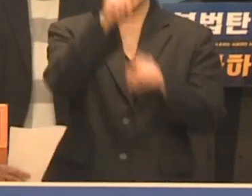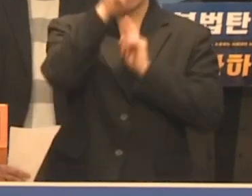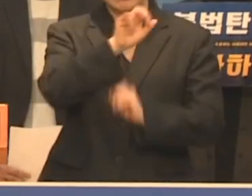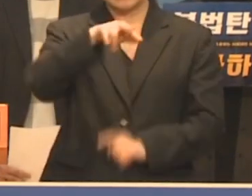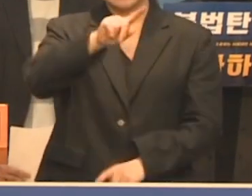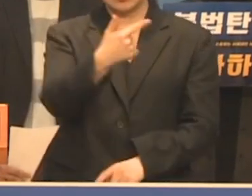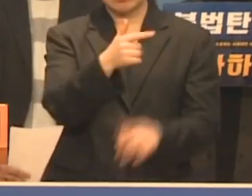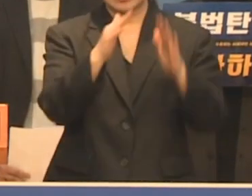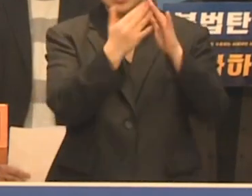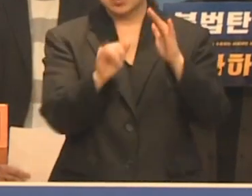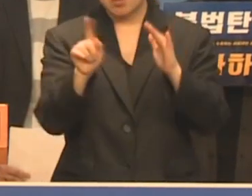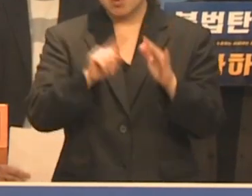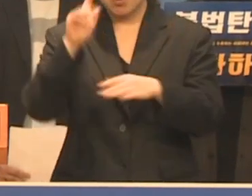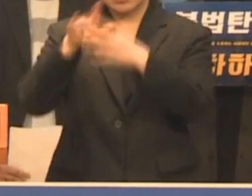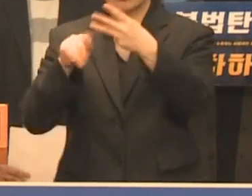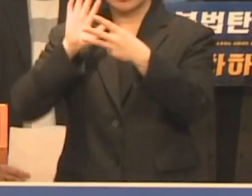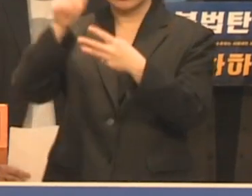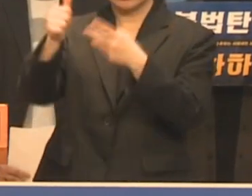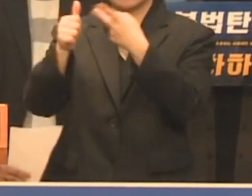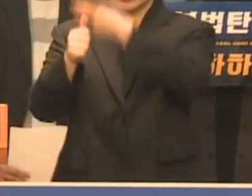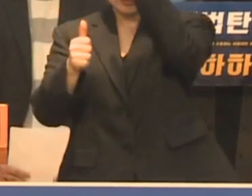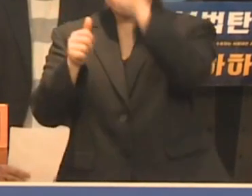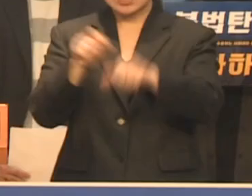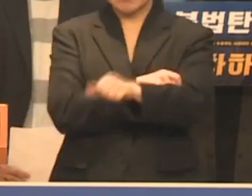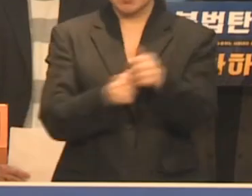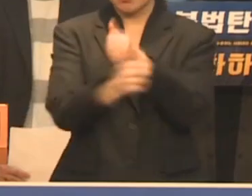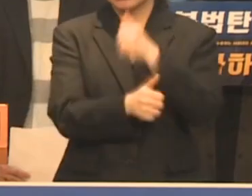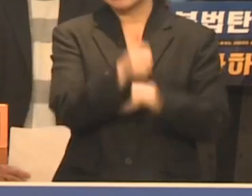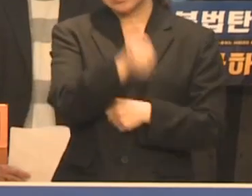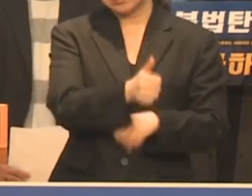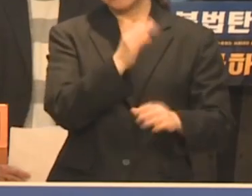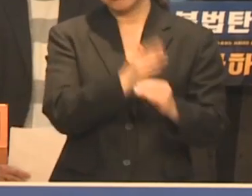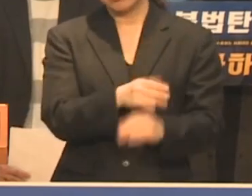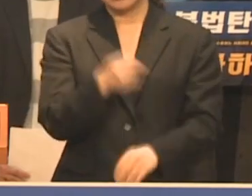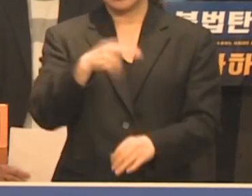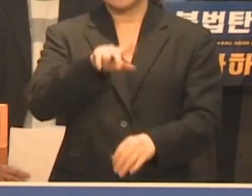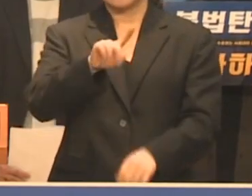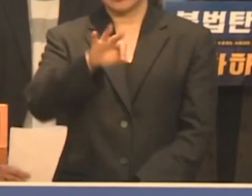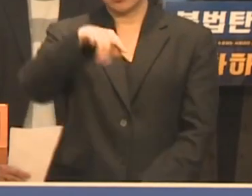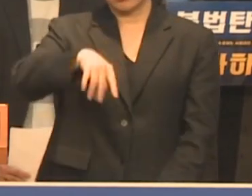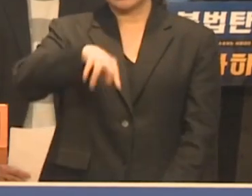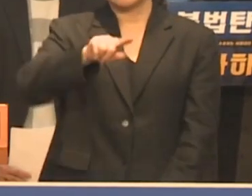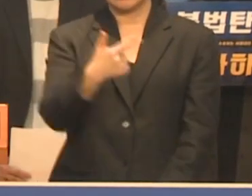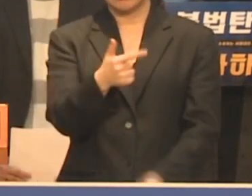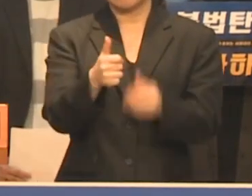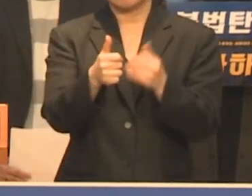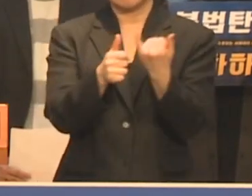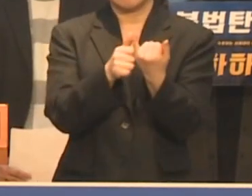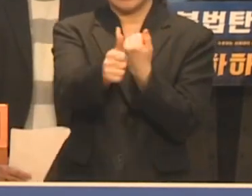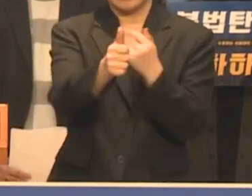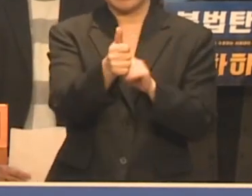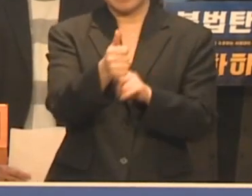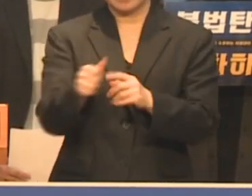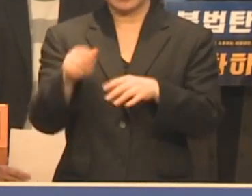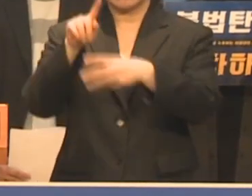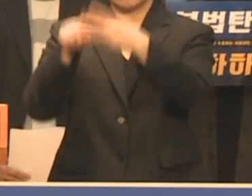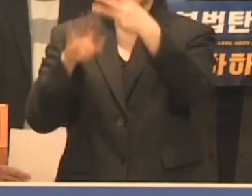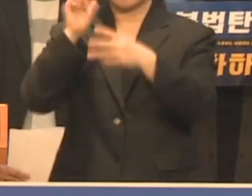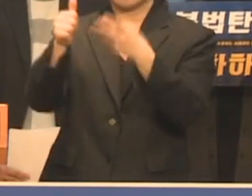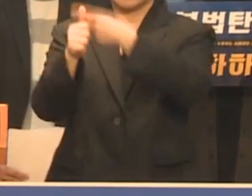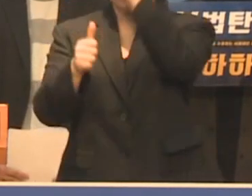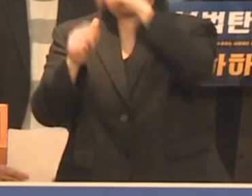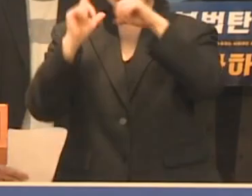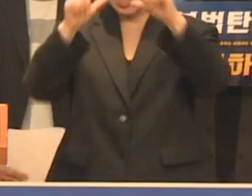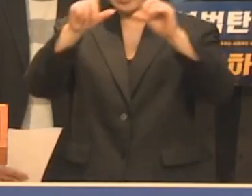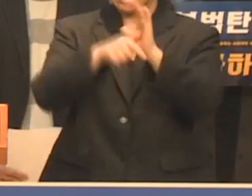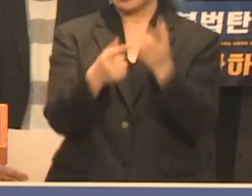재판관의 가족은 윤석열 대통령 퇴진 특별위원회 위원장 재직, 정기선 재판관의 남편은 윤석열 대통령 탄핵 시국선언에